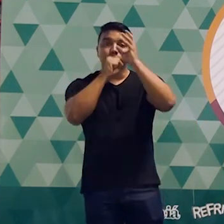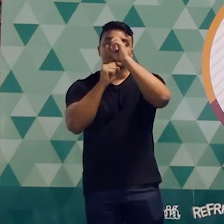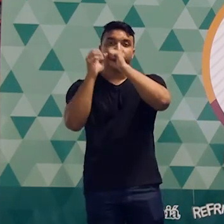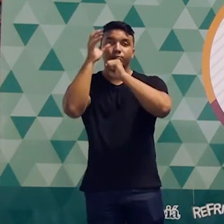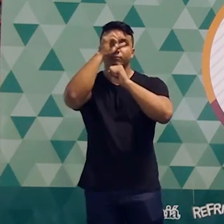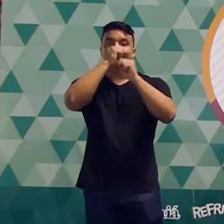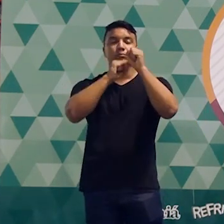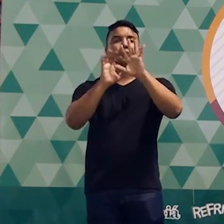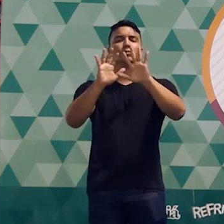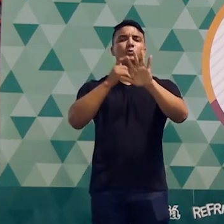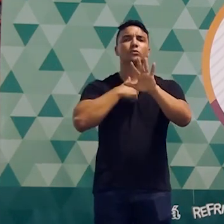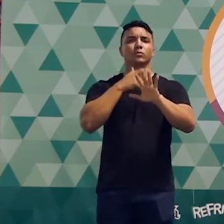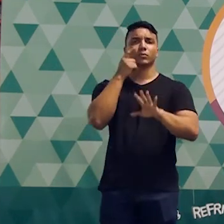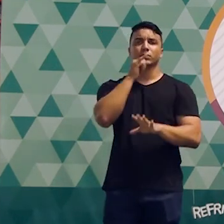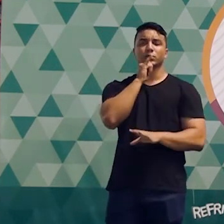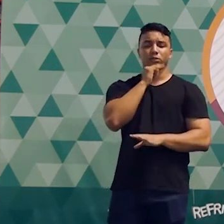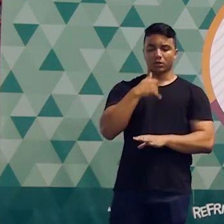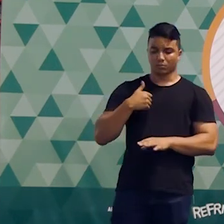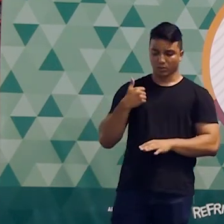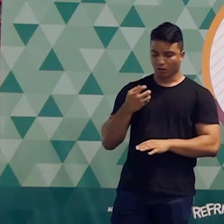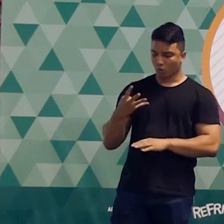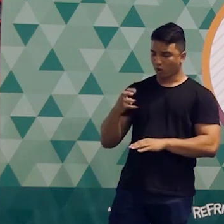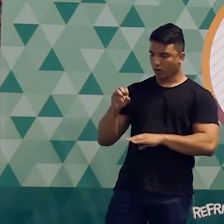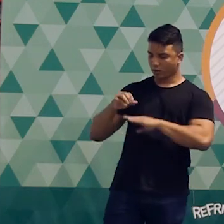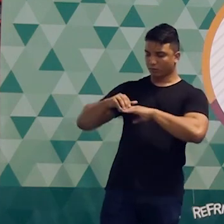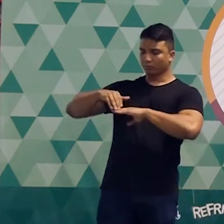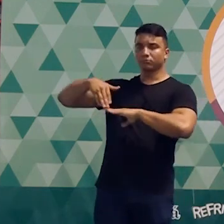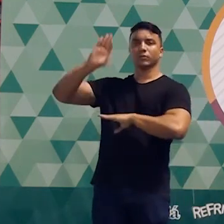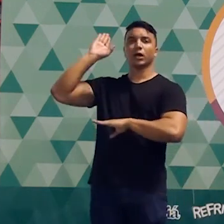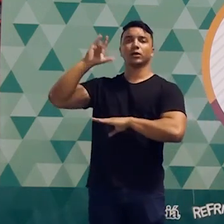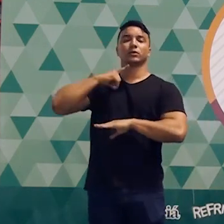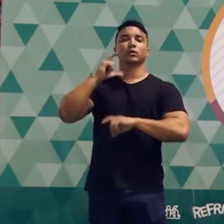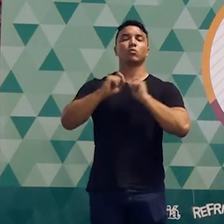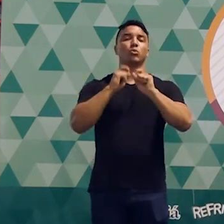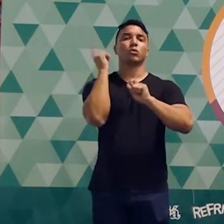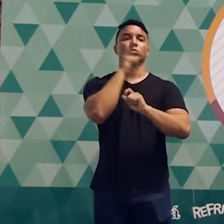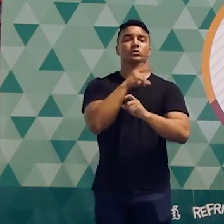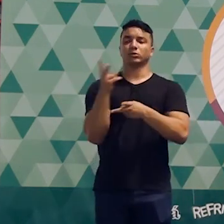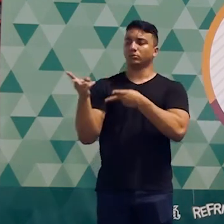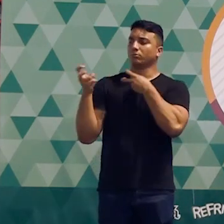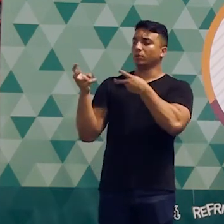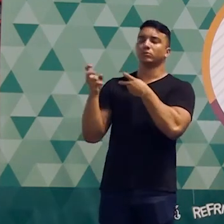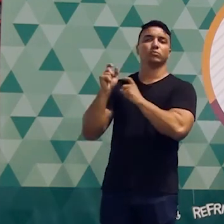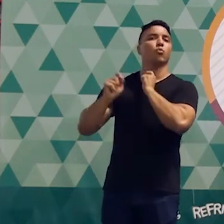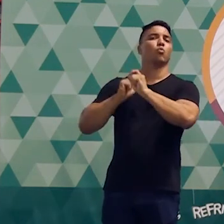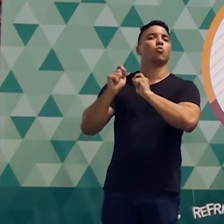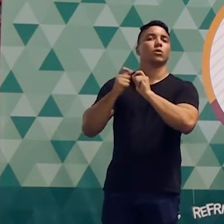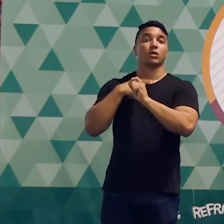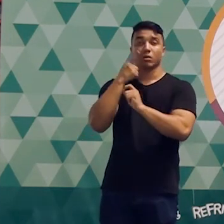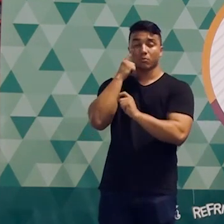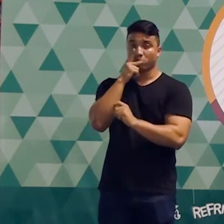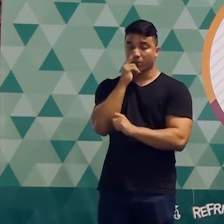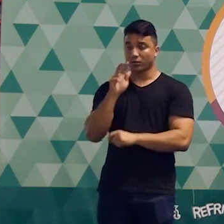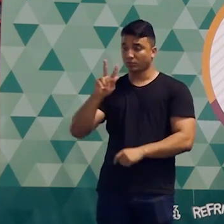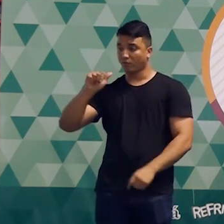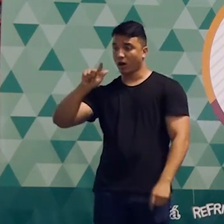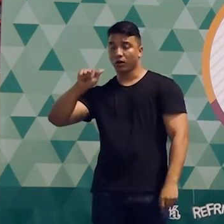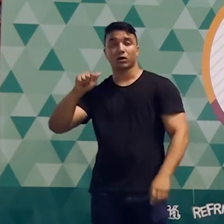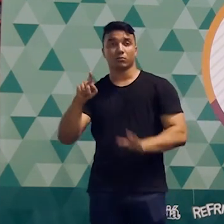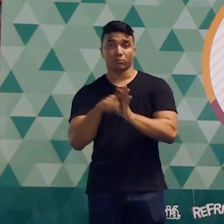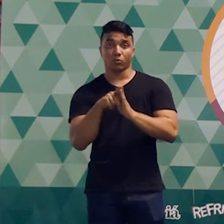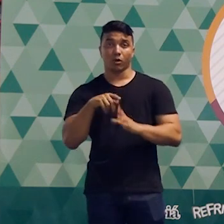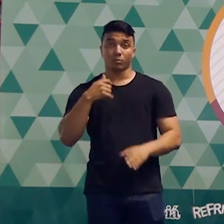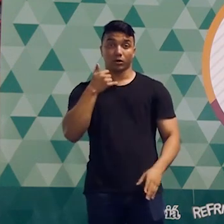você for uma pessoa de 40 anos ou mais, você conseguiu perceber a mudança das vagas para